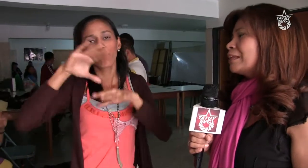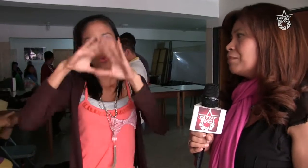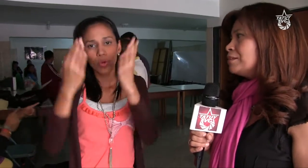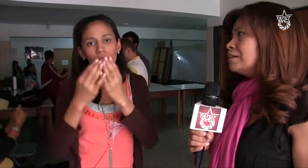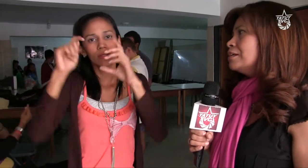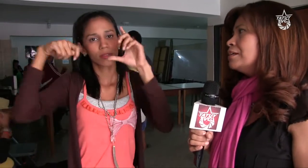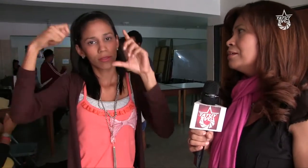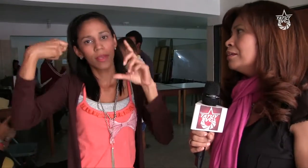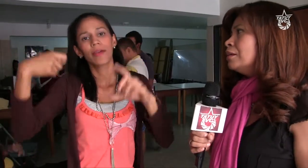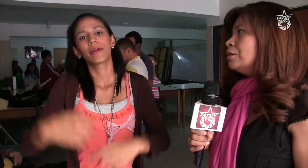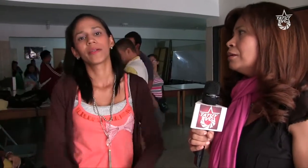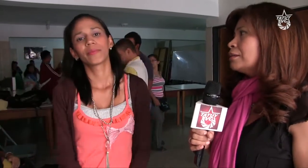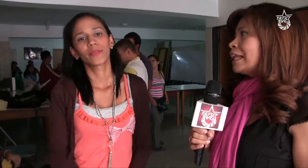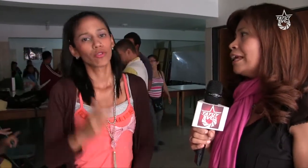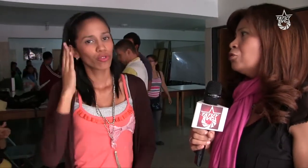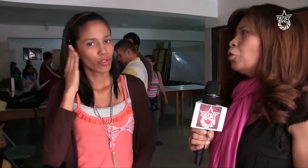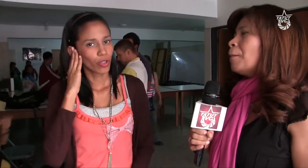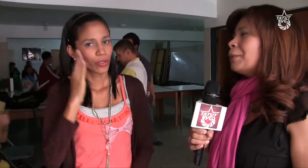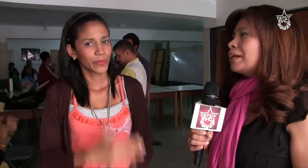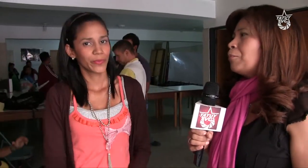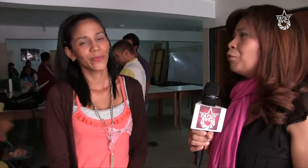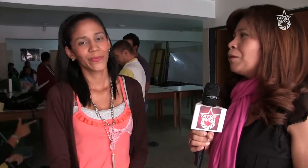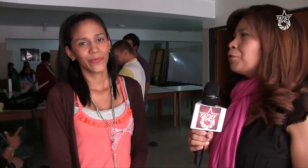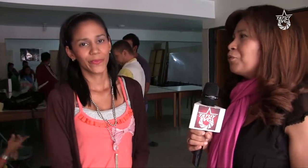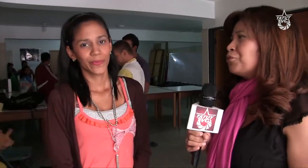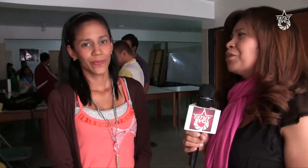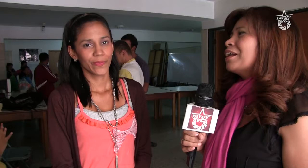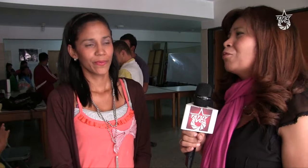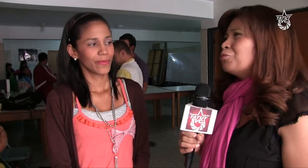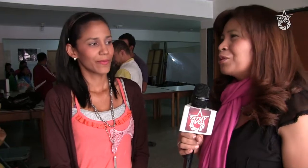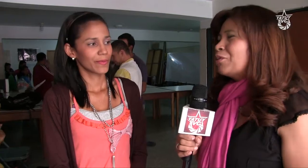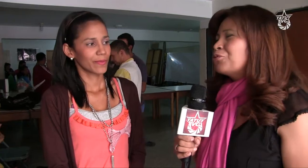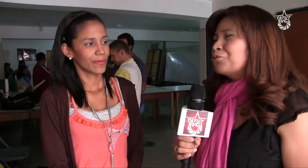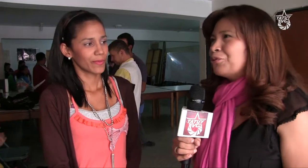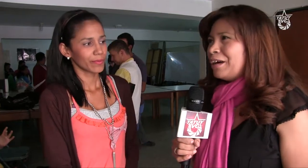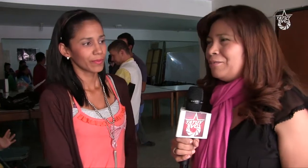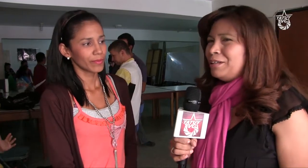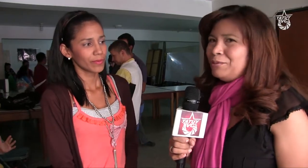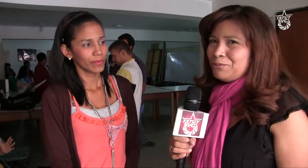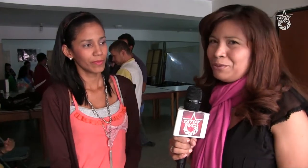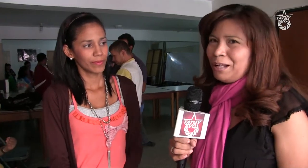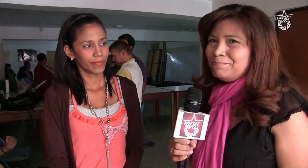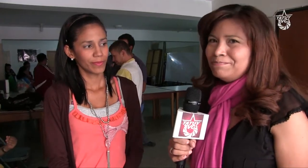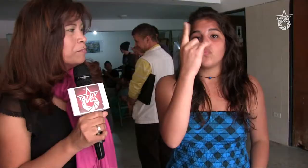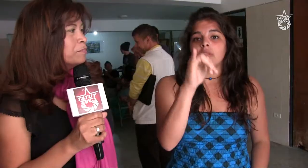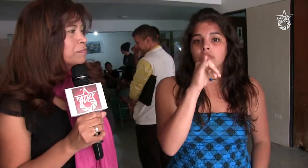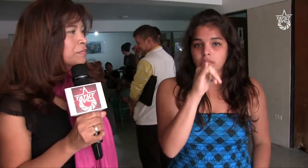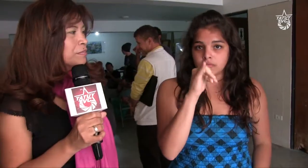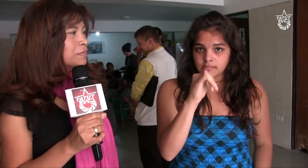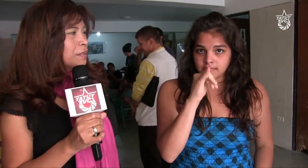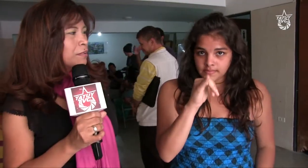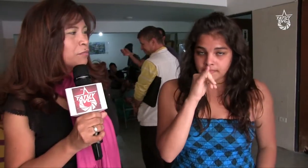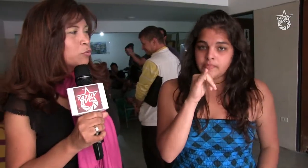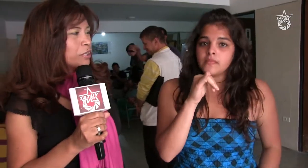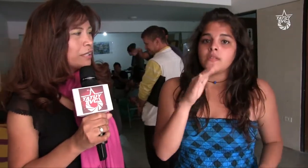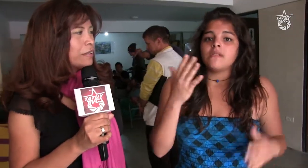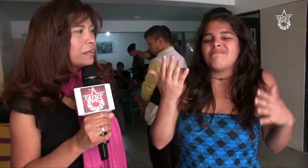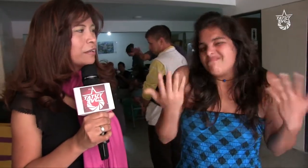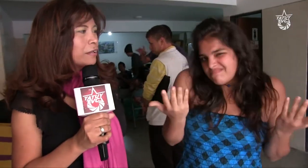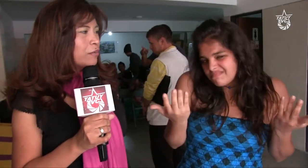también tienen este talento para que puedan promocionar la cultura de los sordos a nivel de Venezuela. Me gustaría dar la